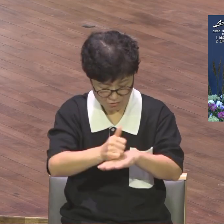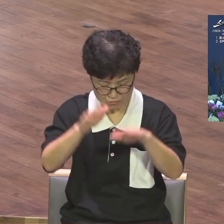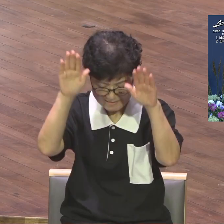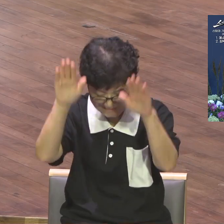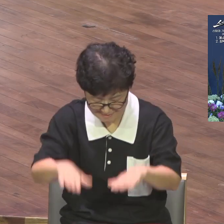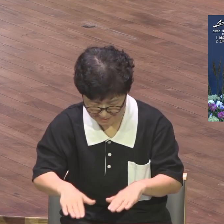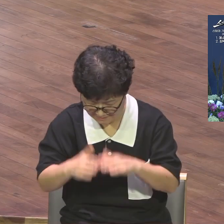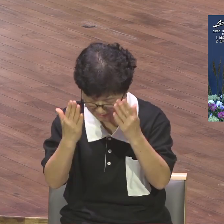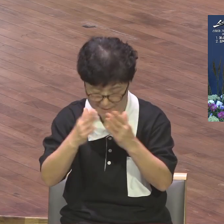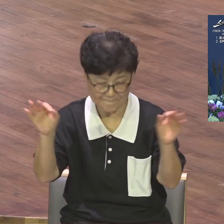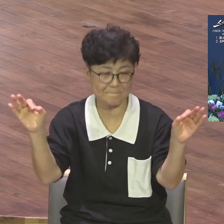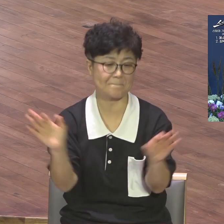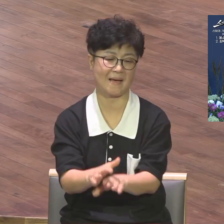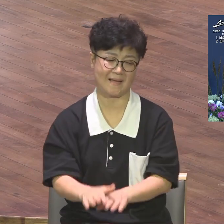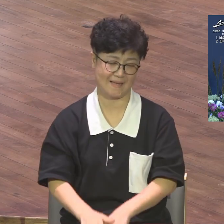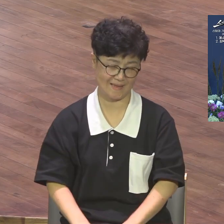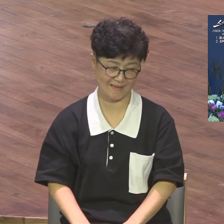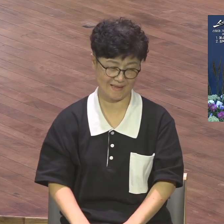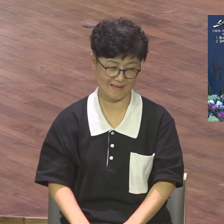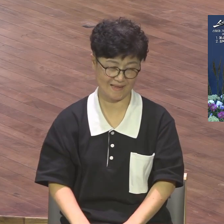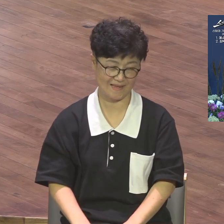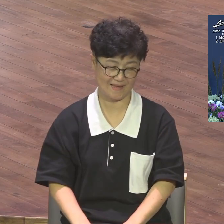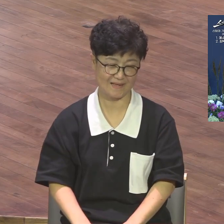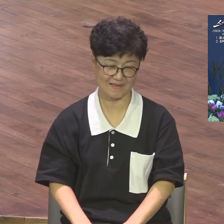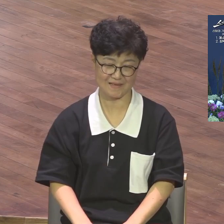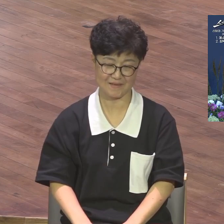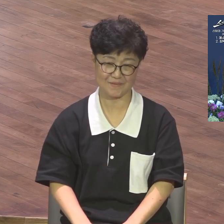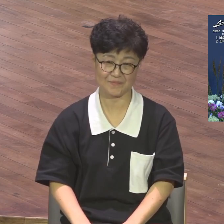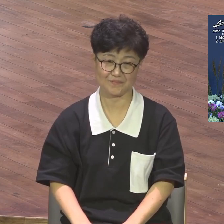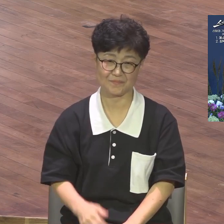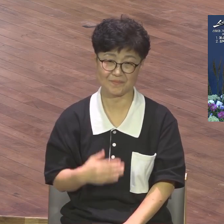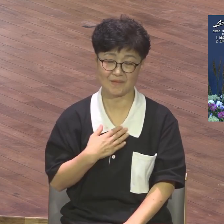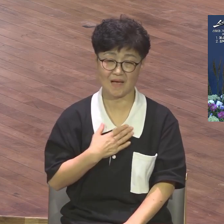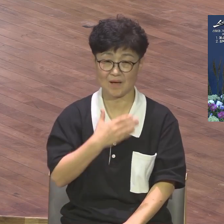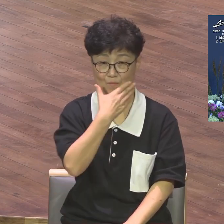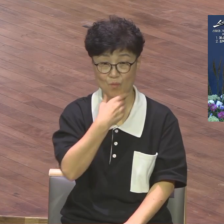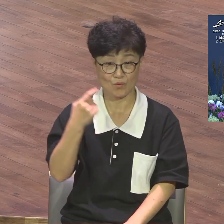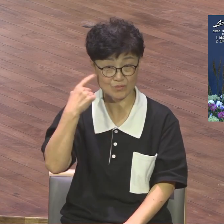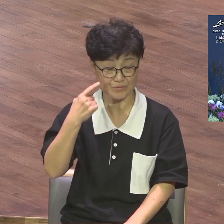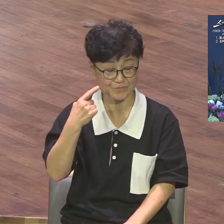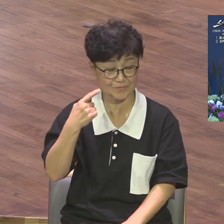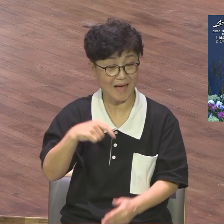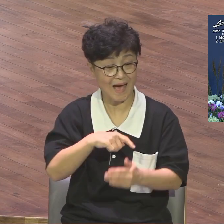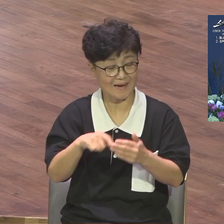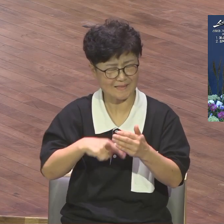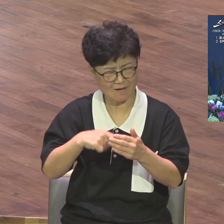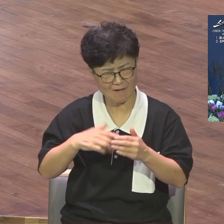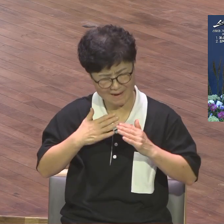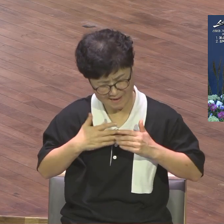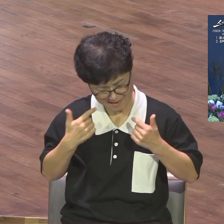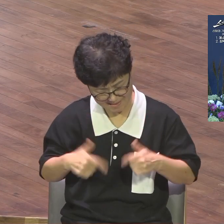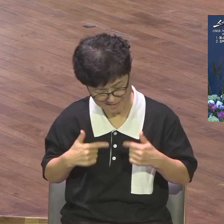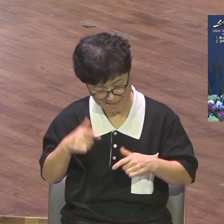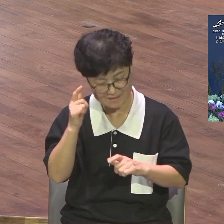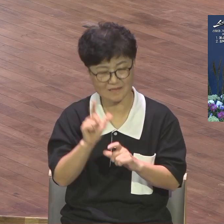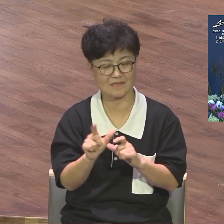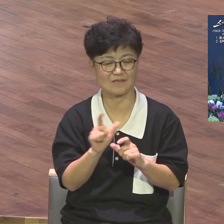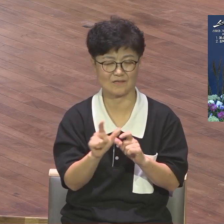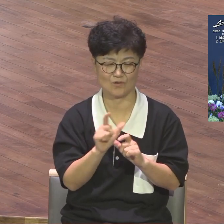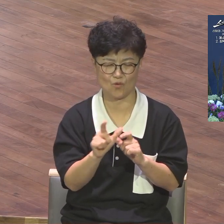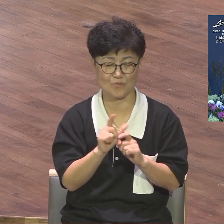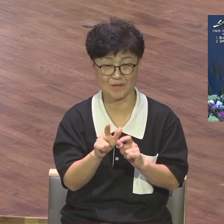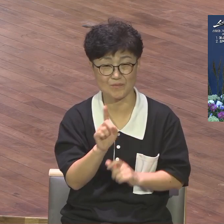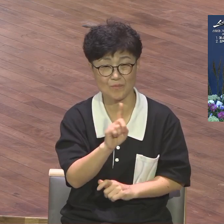체험하게 되었습니다. 그리고 복음 안에서 제가 가장 많이 고민했던 부분이 우리 교회에서는 할렐루야 다 되시죠?